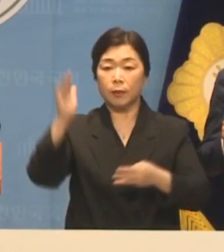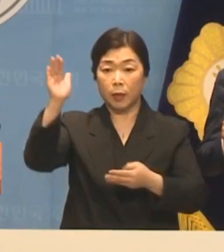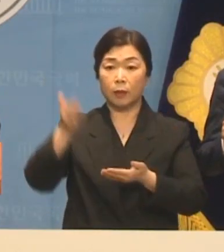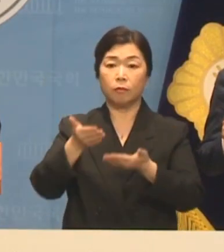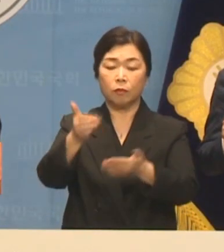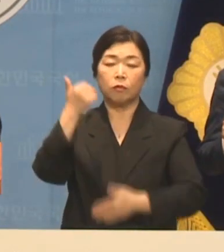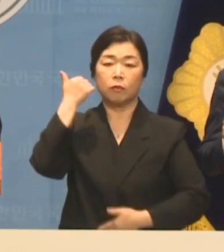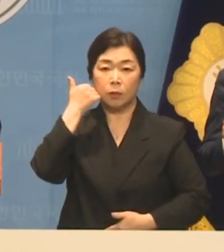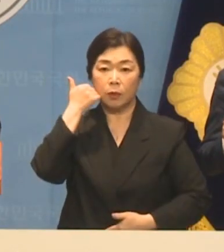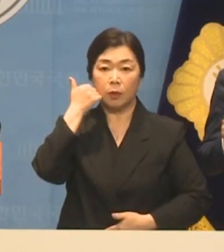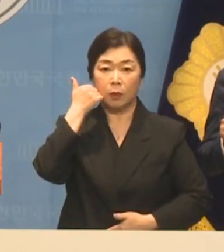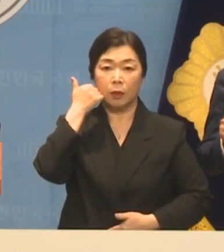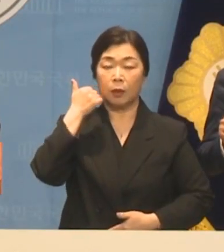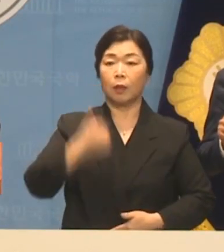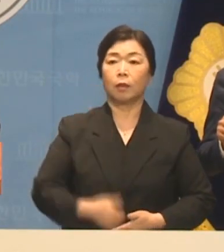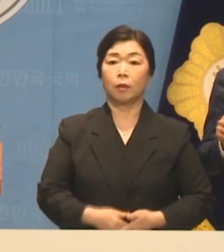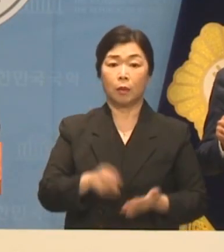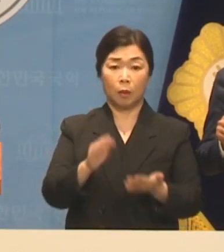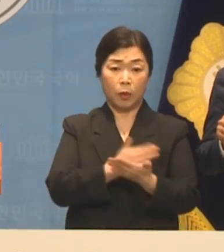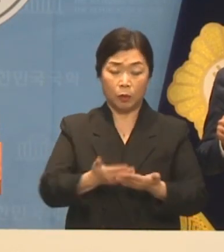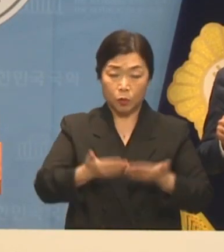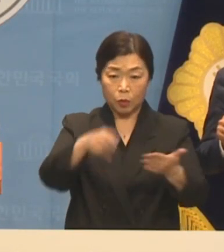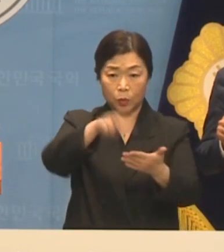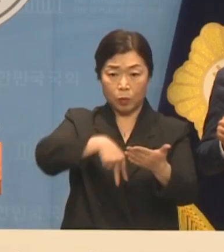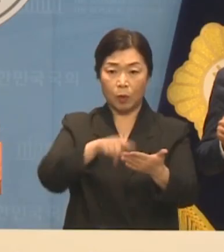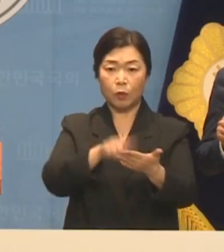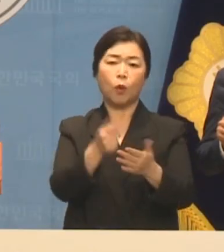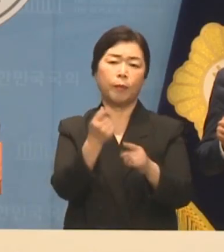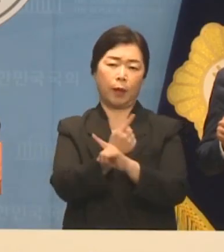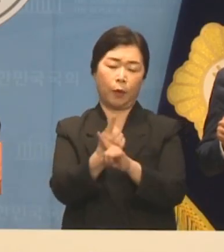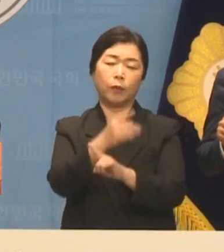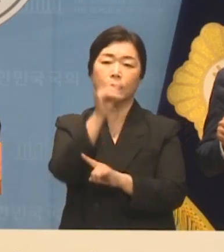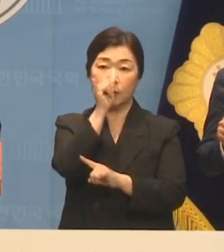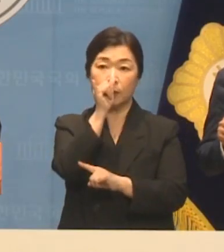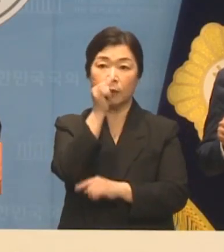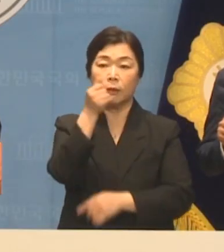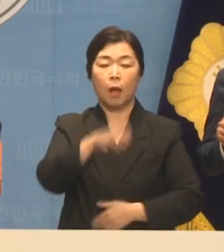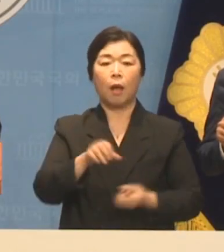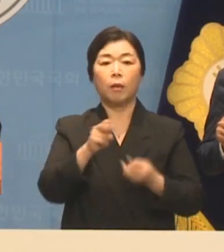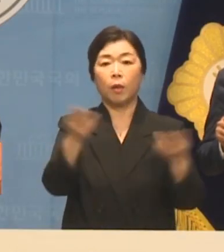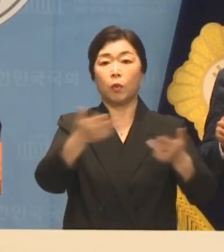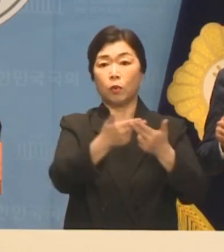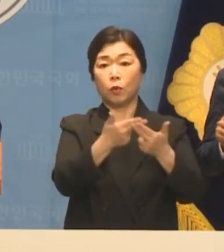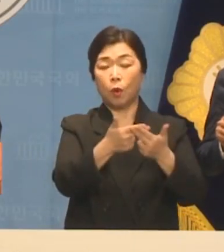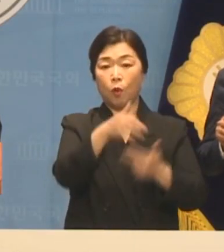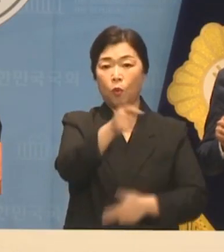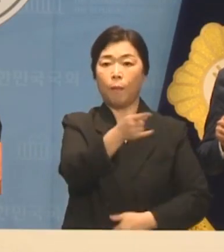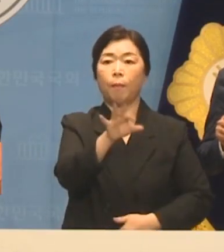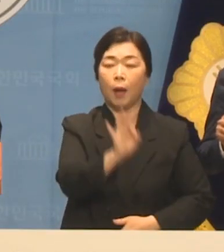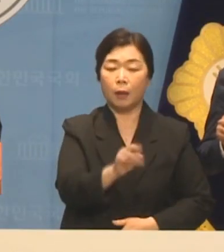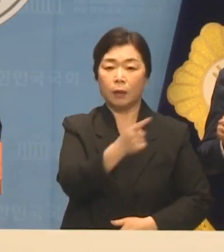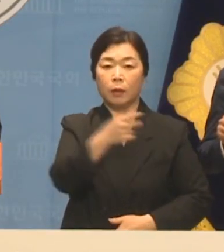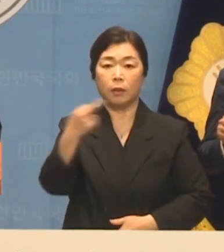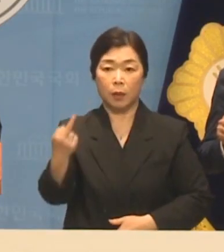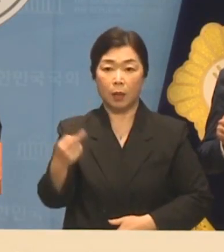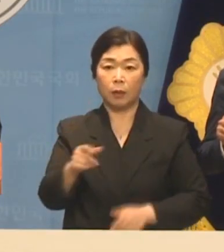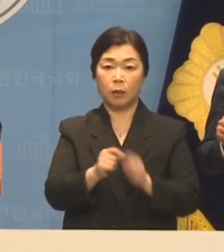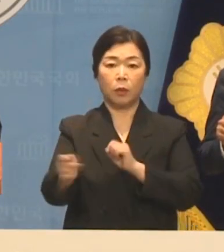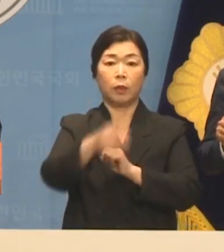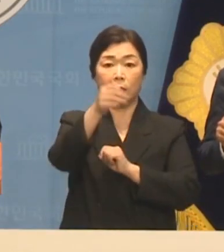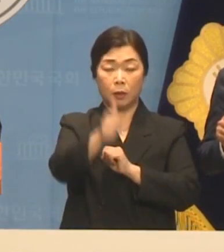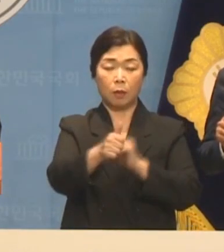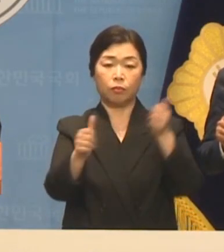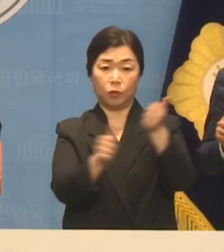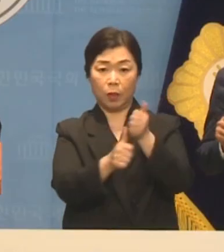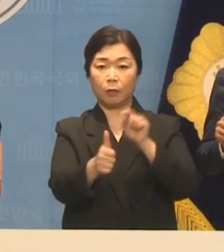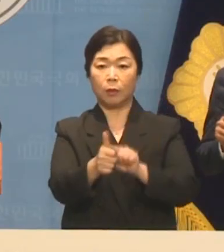발언으로 보내드린 보도자료와 약간 수정이 있었는데요. 택배노조 쿠팡 일산지회 성락경